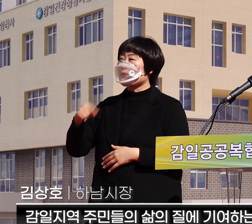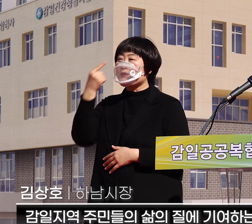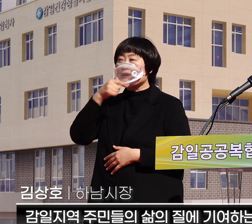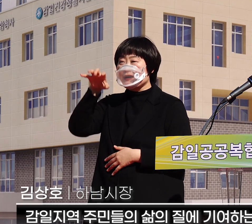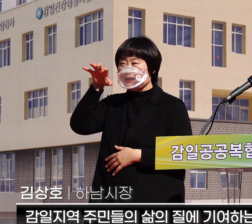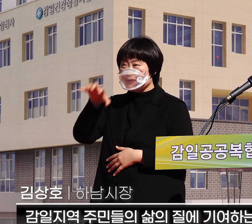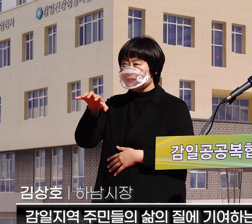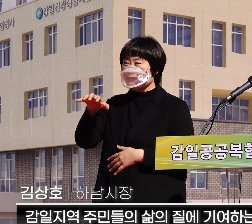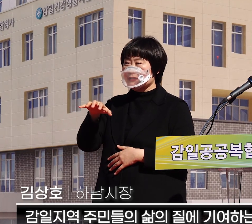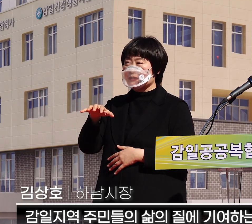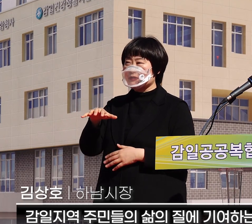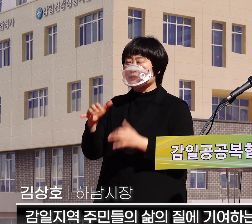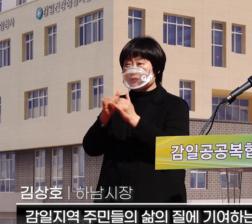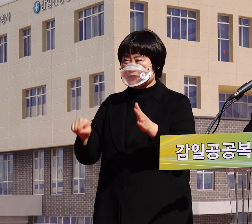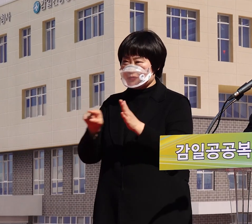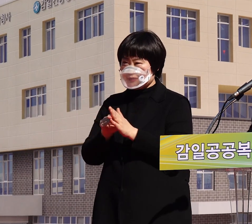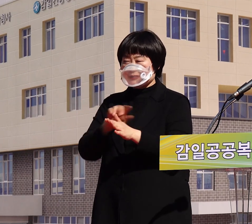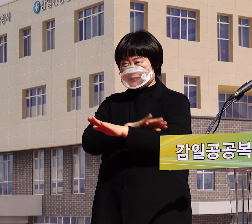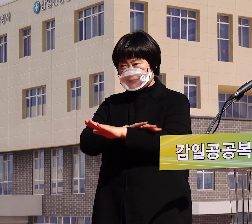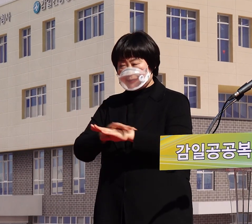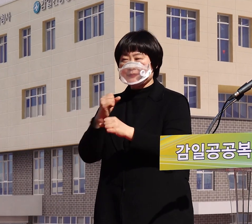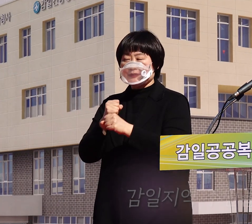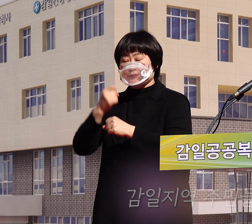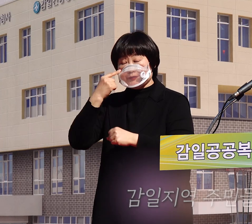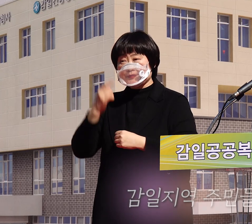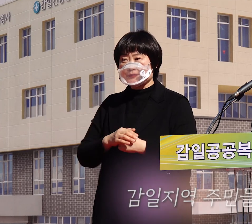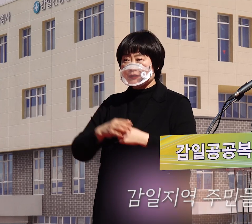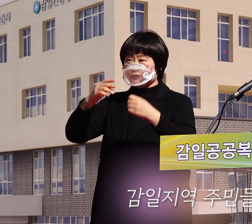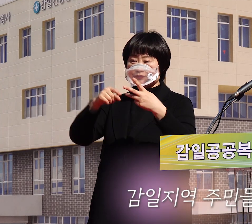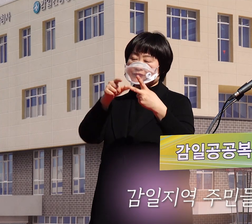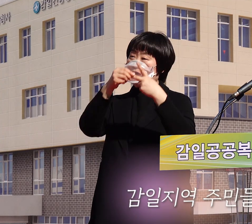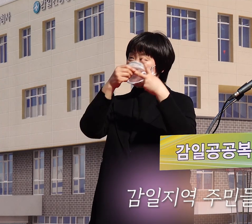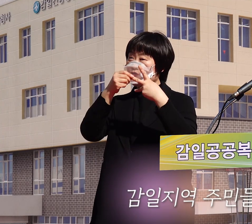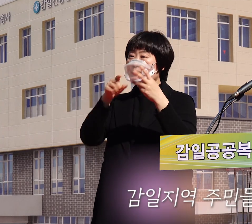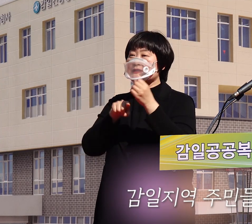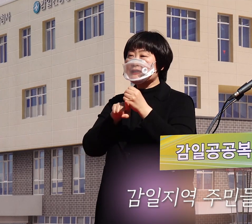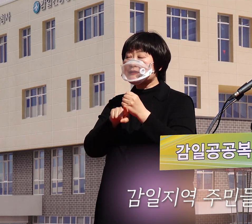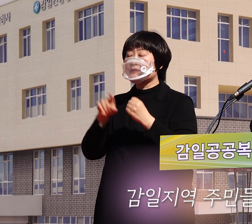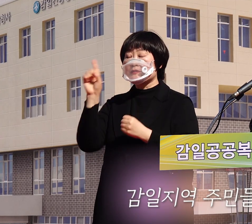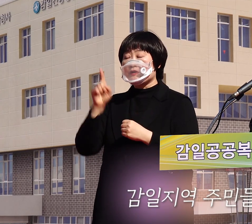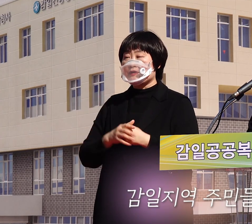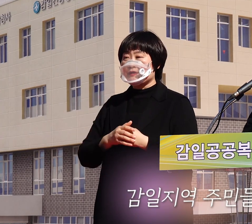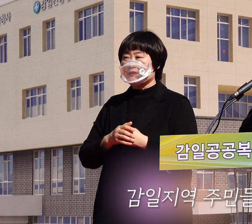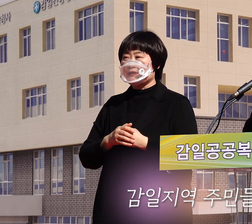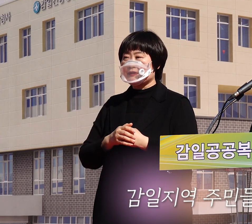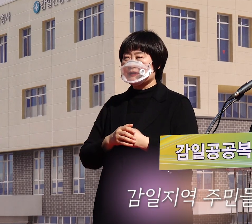기여하는 시설이 될 수 있도록 노력하겠습니다. 복합청사의 두 번째 의미는 우리 가밀 지역 주민